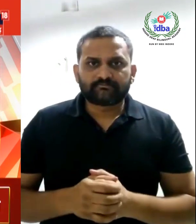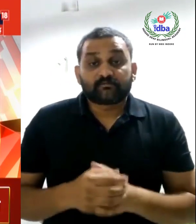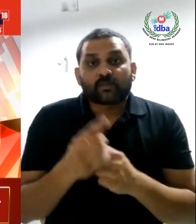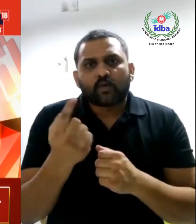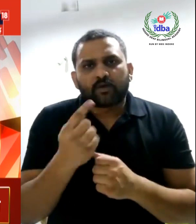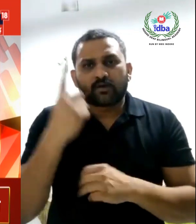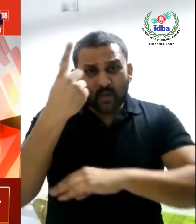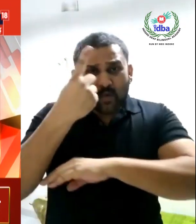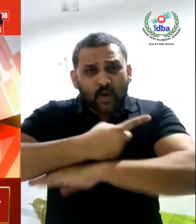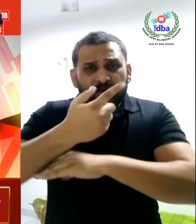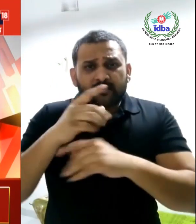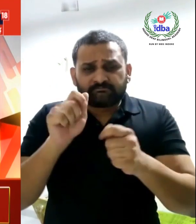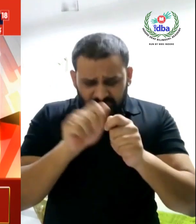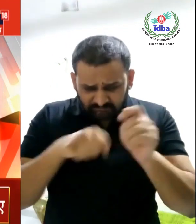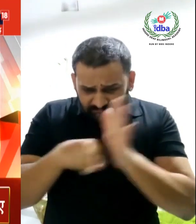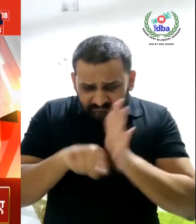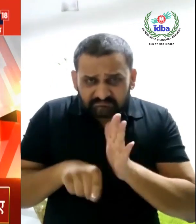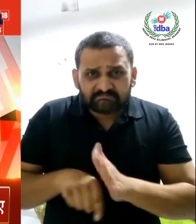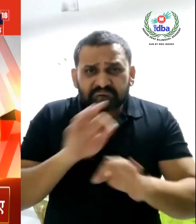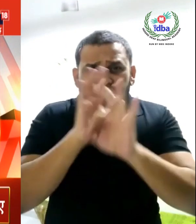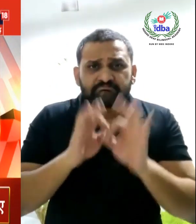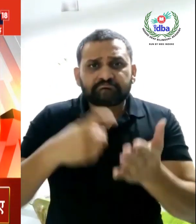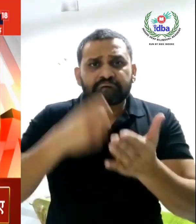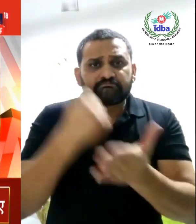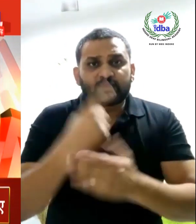केवल एक दिन में किया जाएगा।